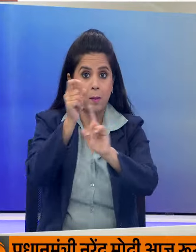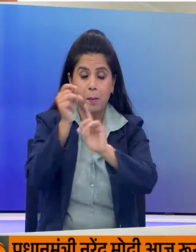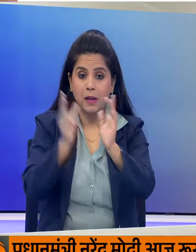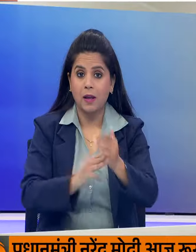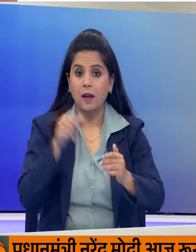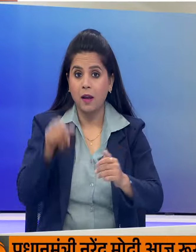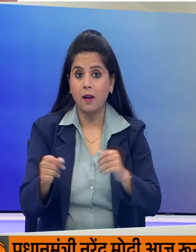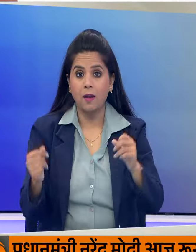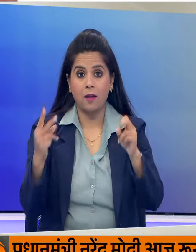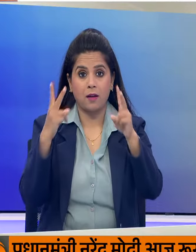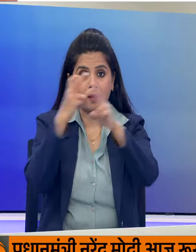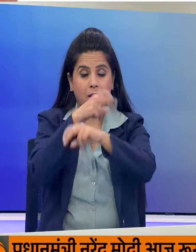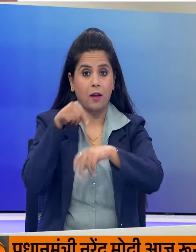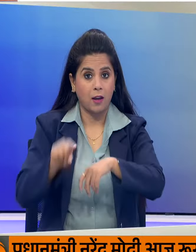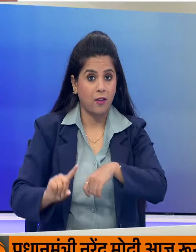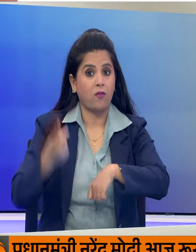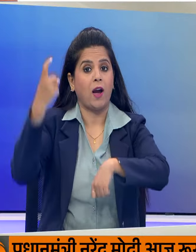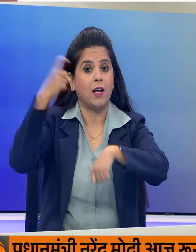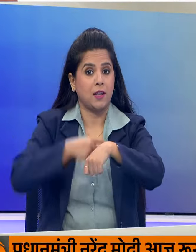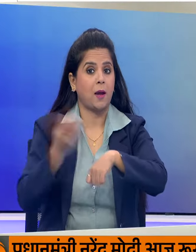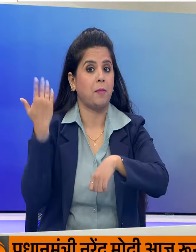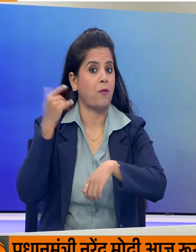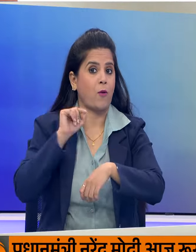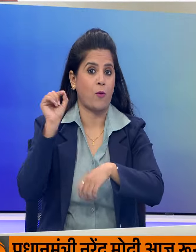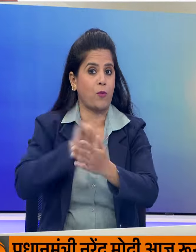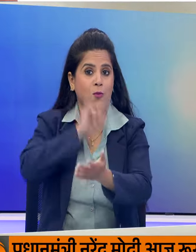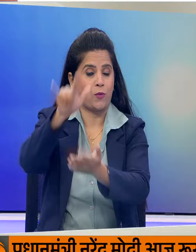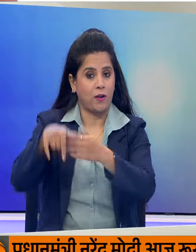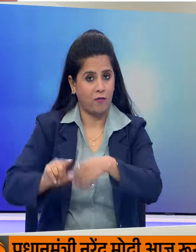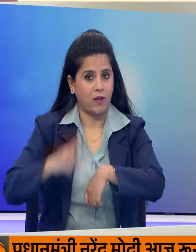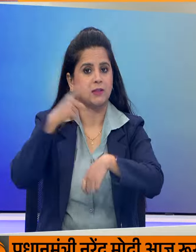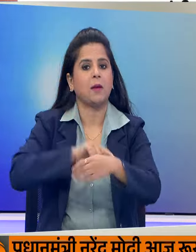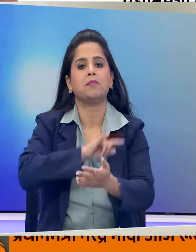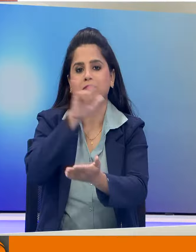प्रधानमंत्री मोदी की ऑस्ट्रिया की पहली यात्रा है।